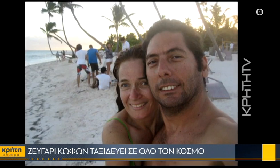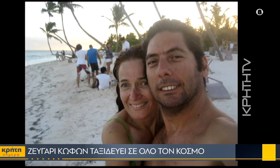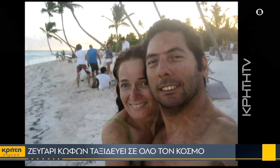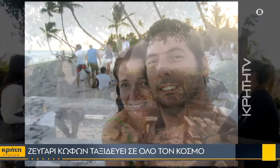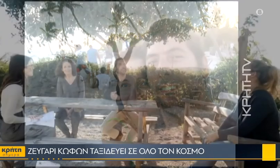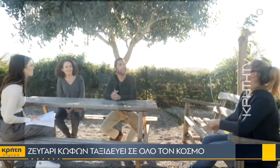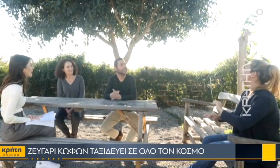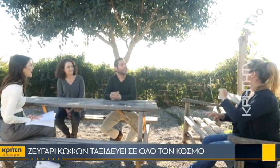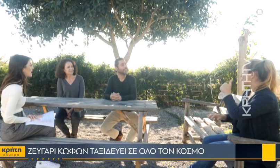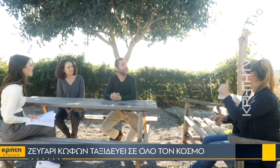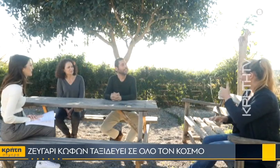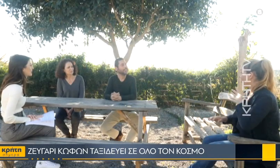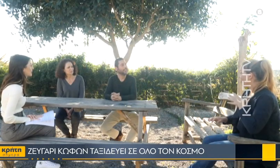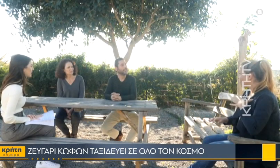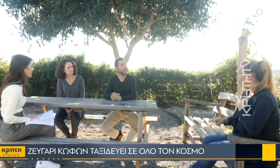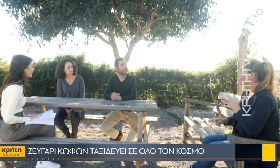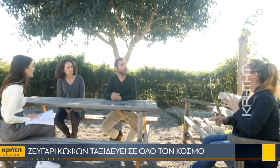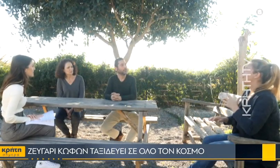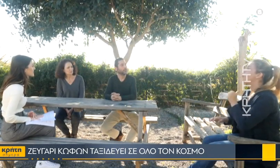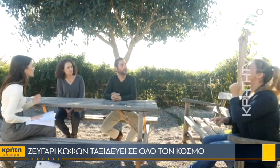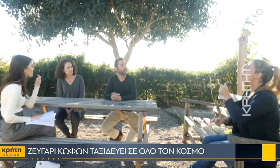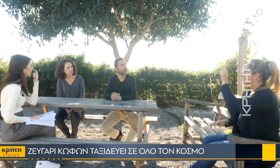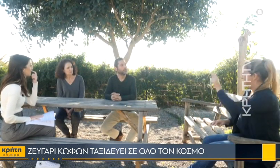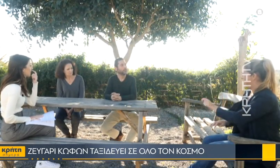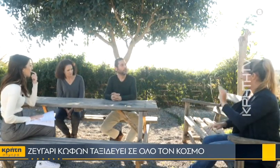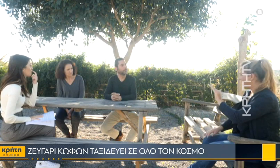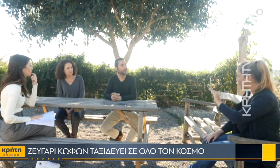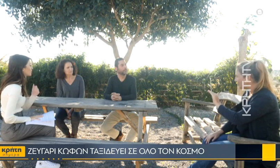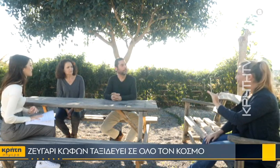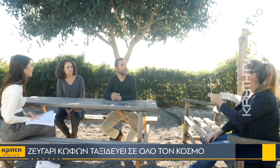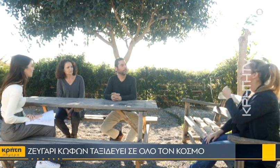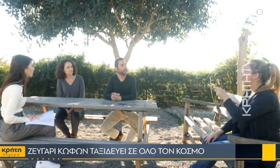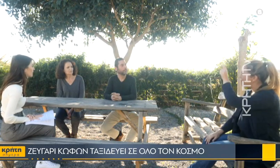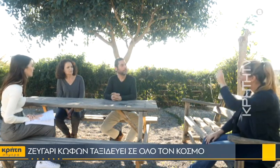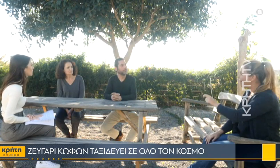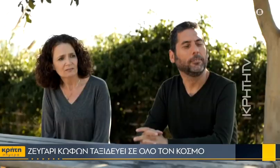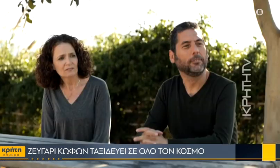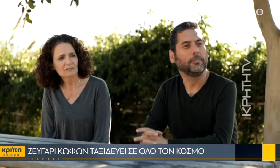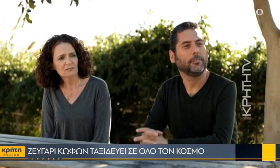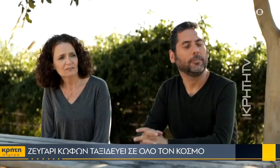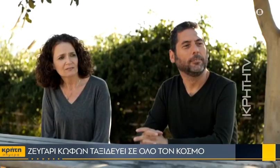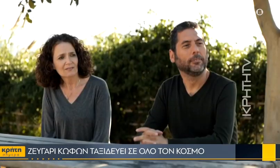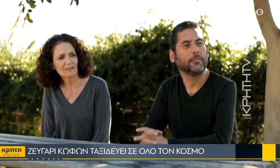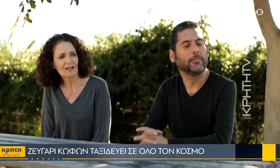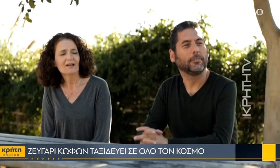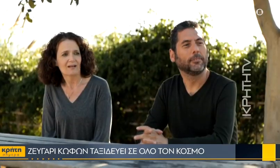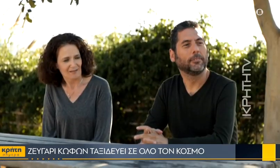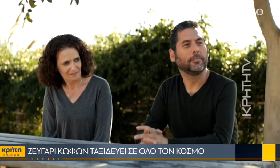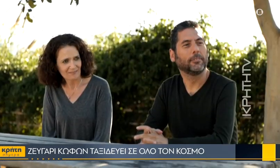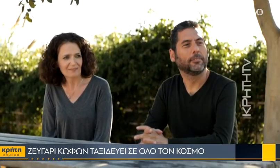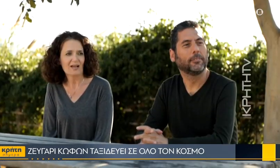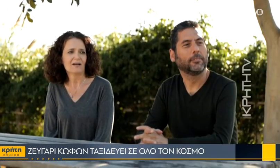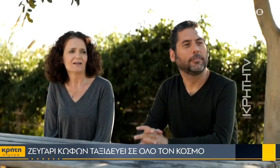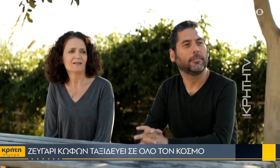Λοιπόν, θέλω να ξεκινήσουμε με την Κυριακή και να συζητήσουμε για αυτή την αγάπη των ταξιδιών, η οποία τα τελευταία χρόνια την έχει